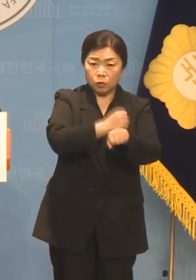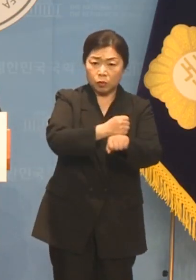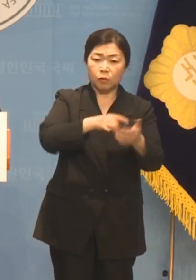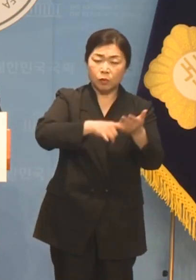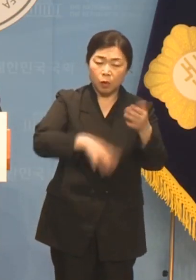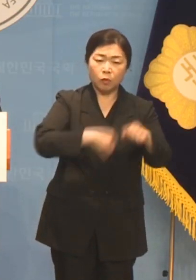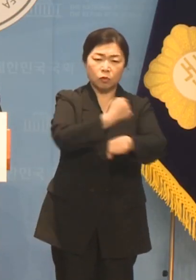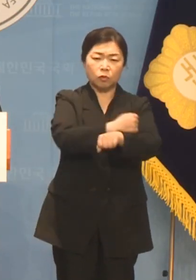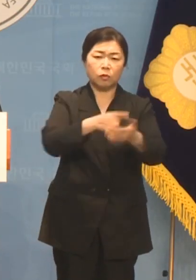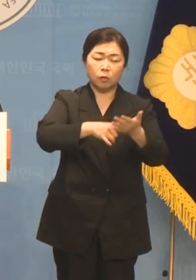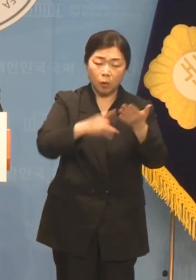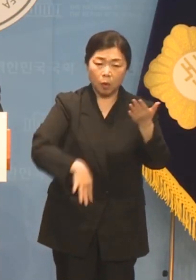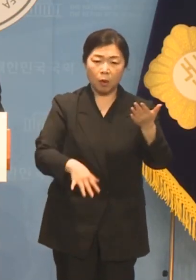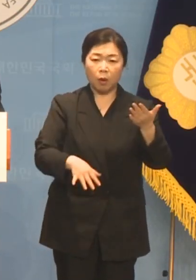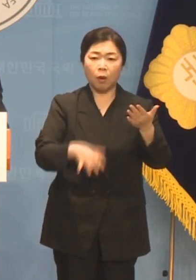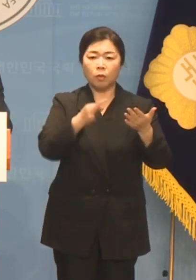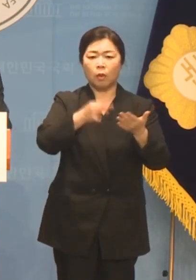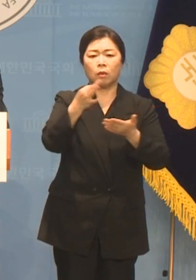도움이 되겠습니까?